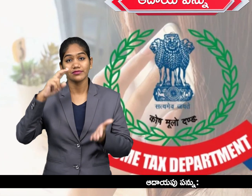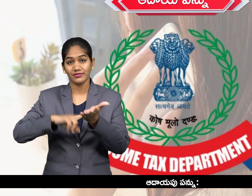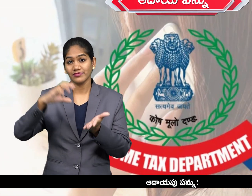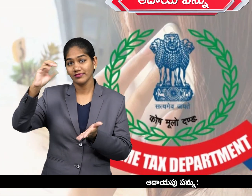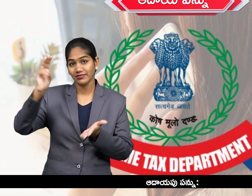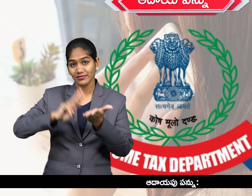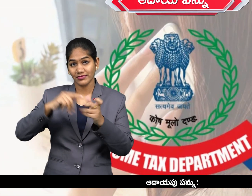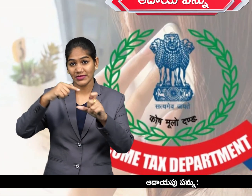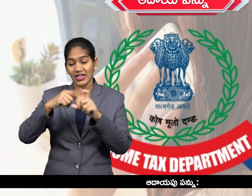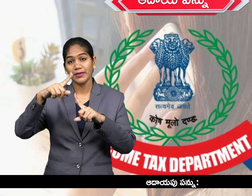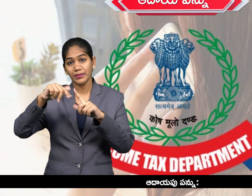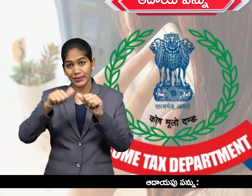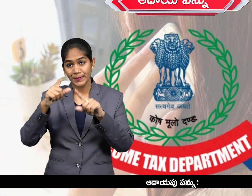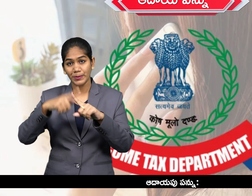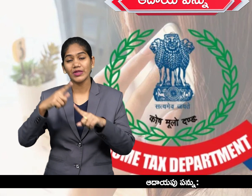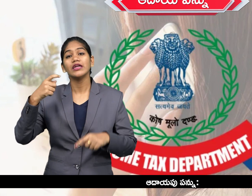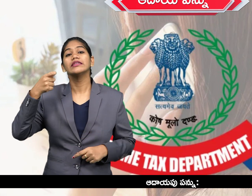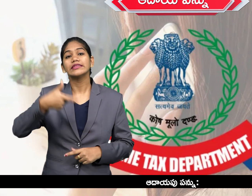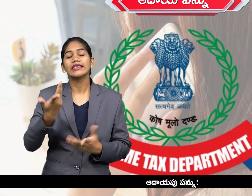ఆదాయపు పన్ను